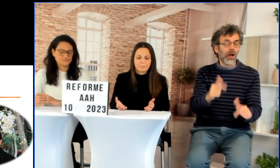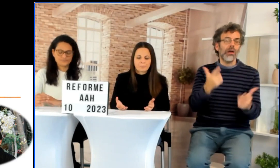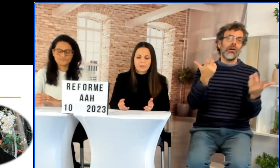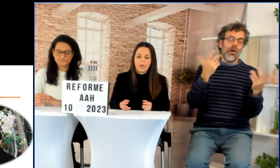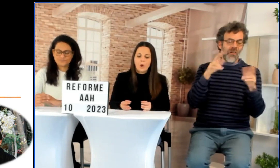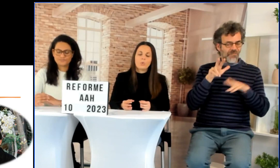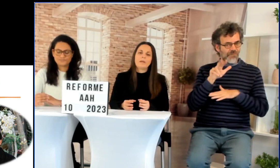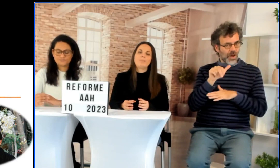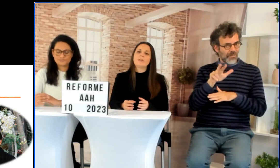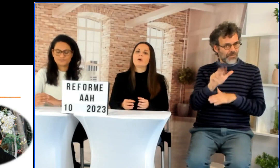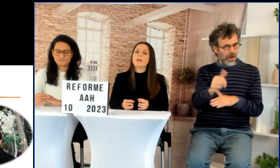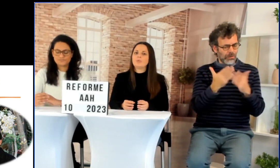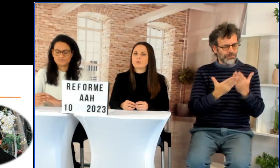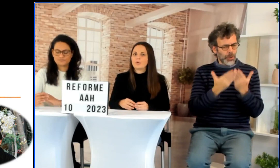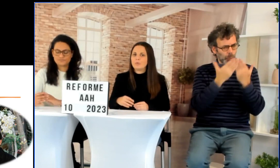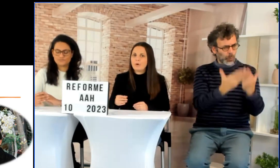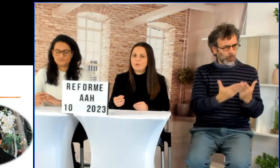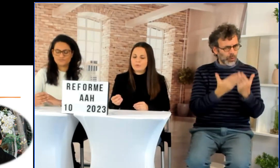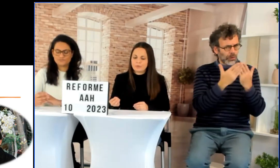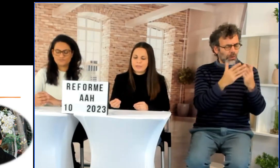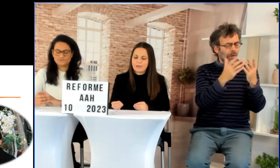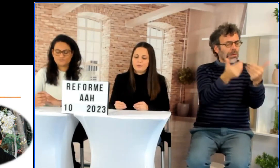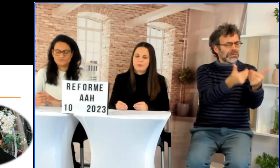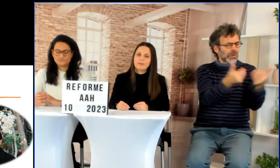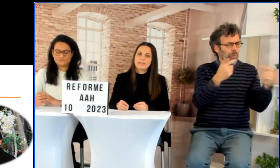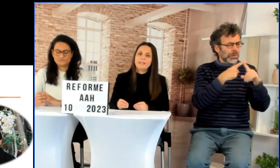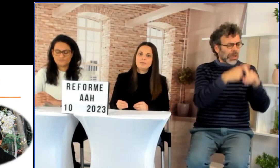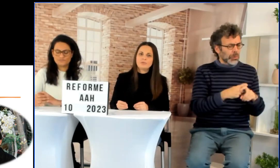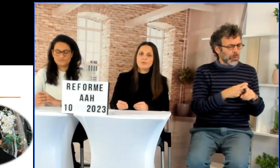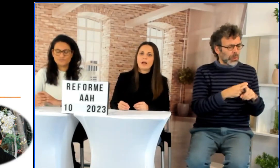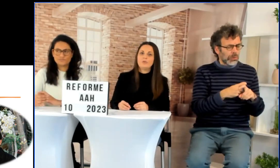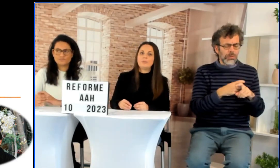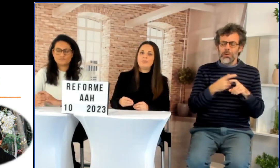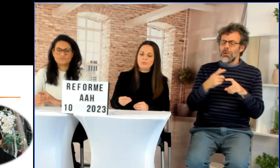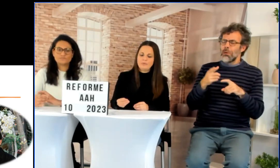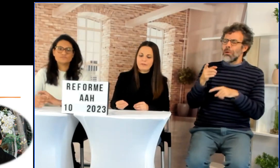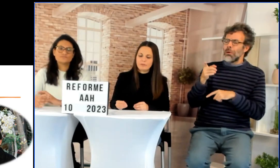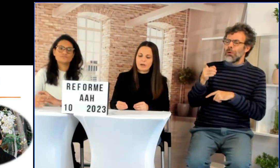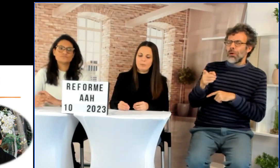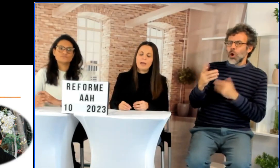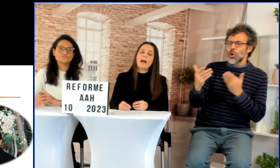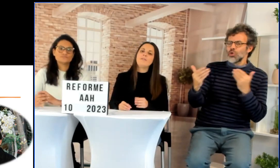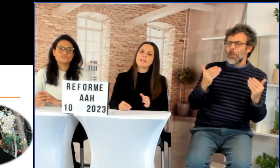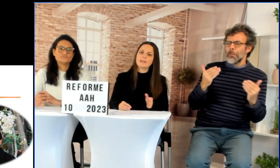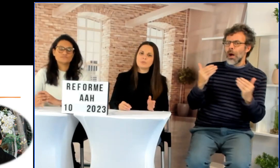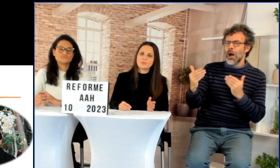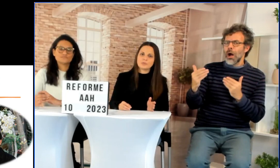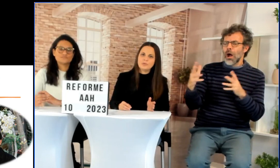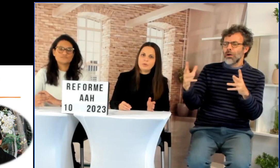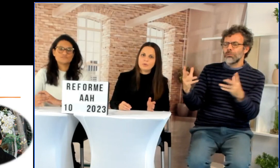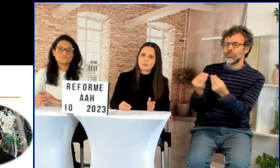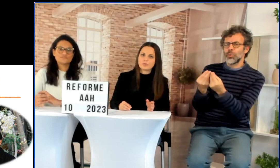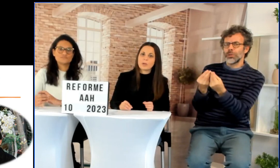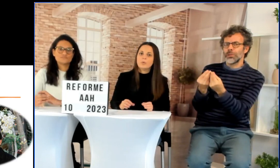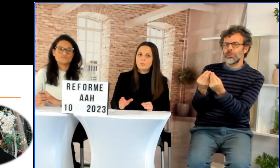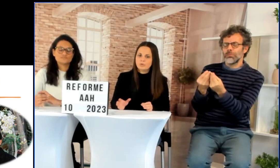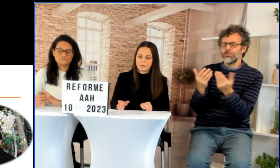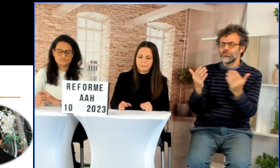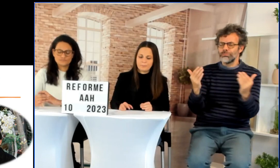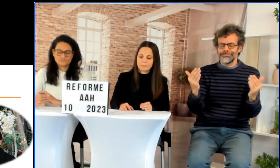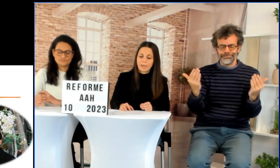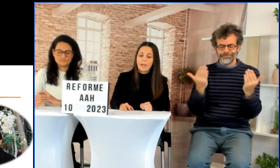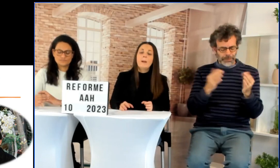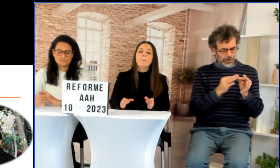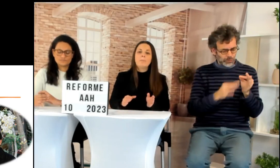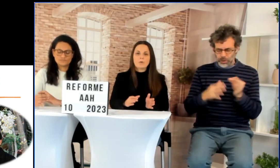ou non. On appliquera donc le mode de calcul qui vous sera le plus favorable avec les ressources de votre conjoint ou